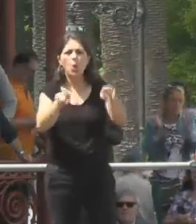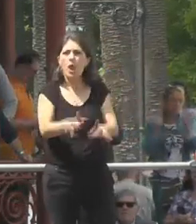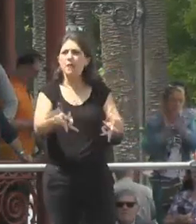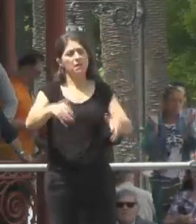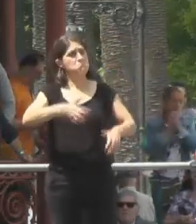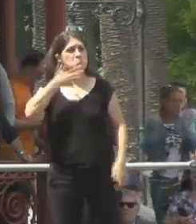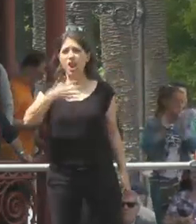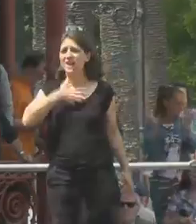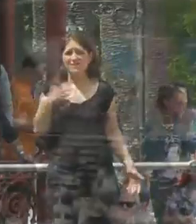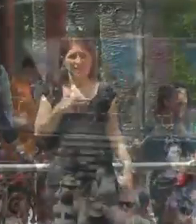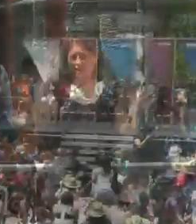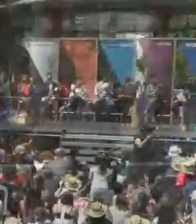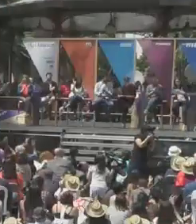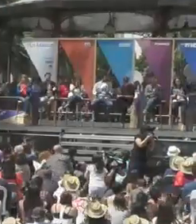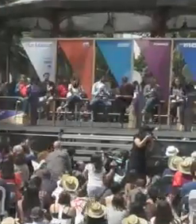libertad.